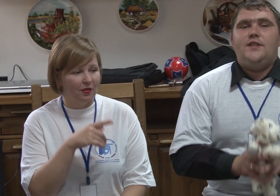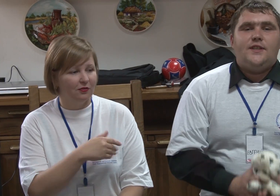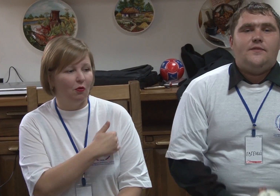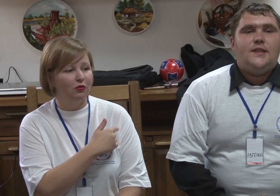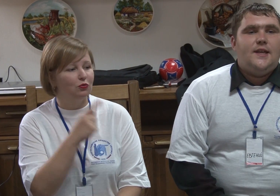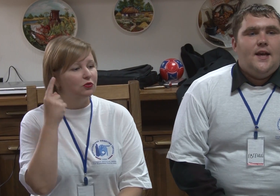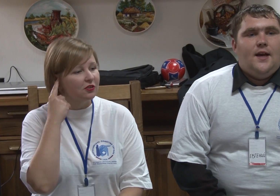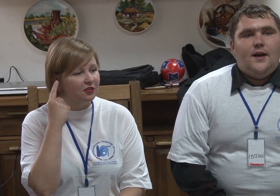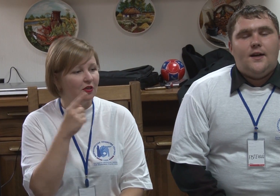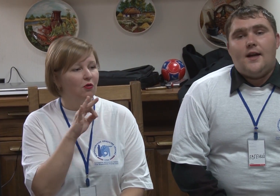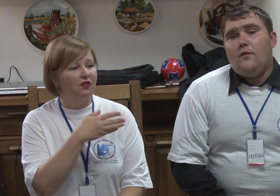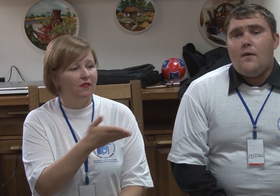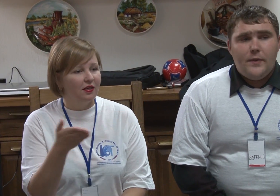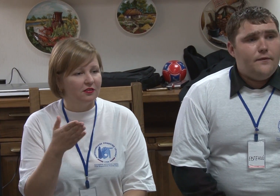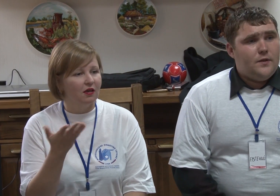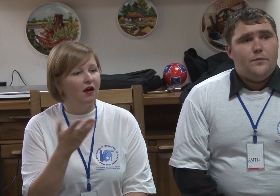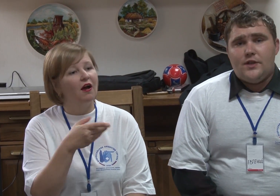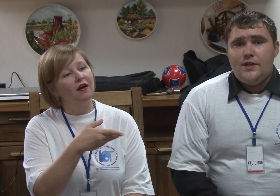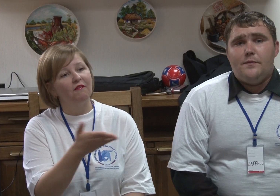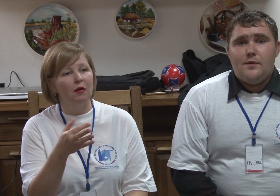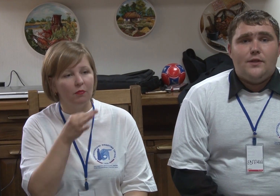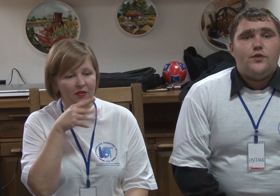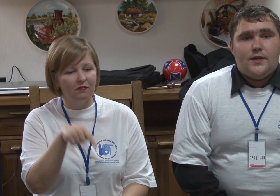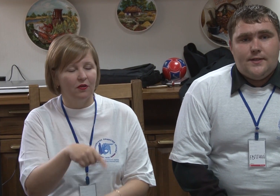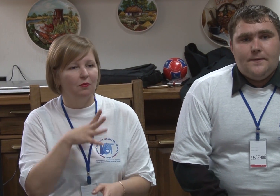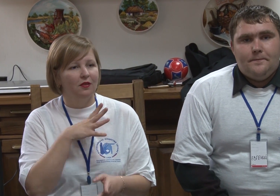Слушай, от вас, каково вам было в этом упражнении принимать участие?